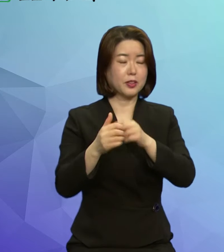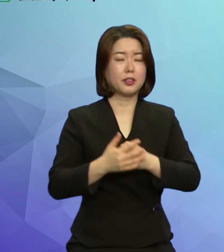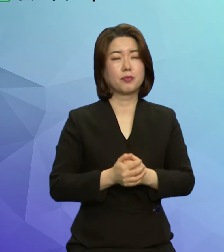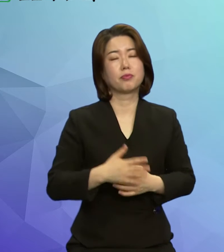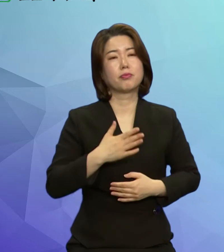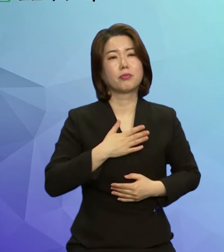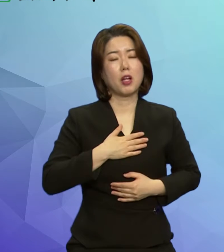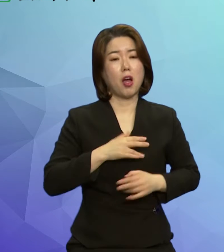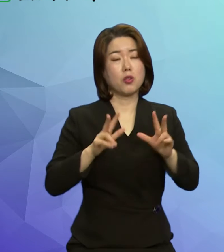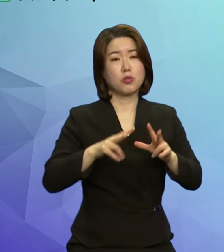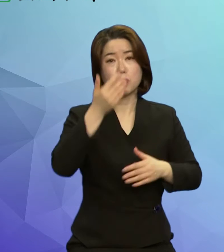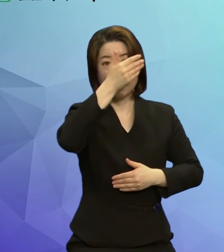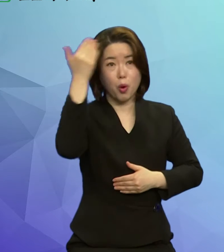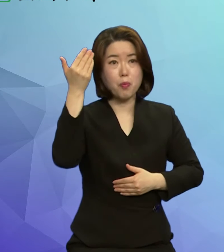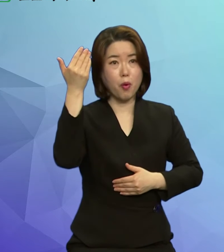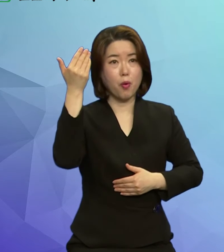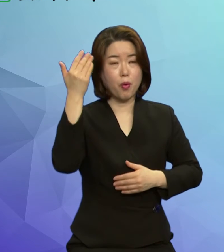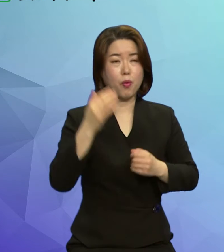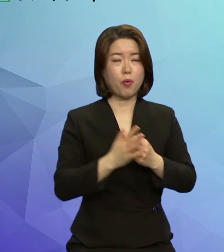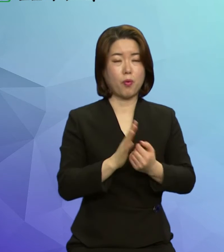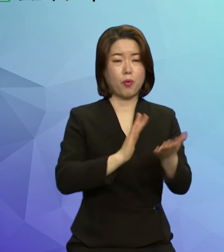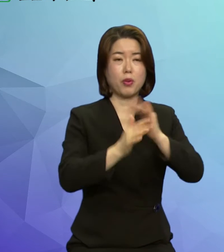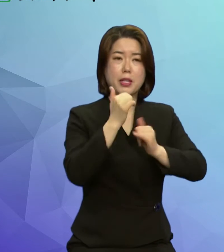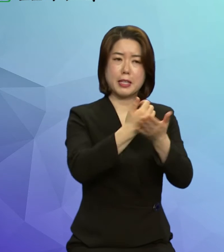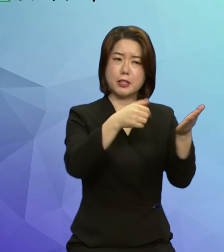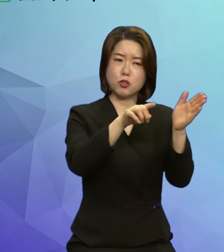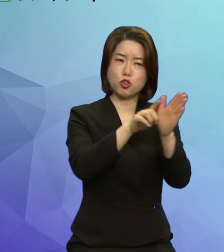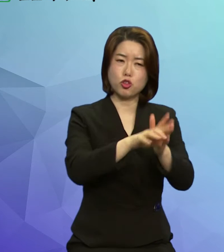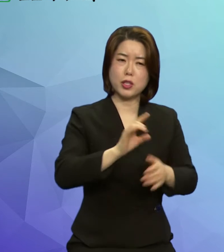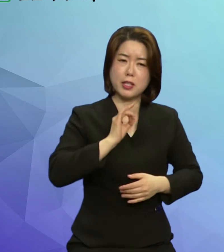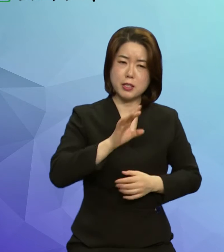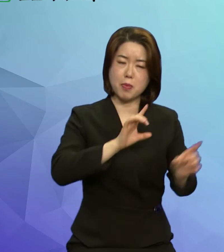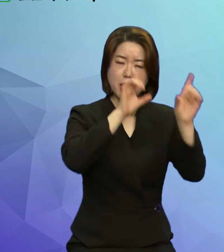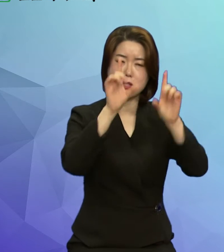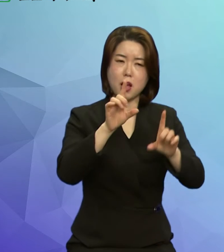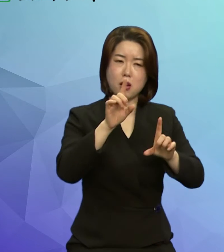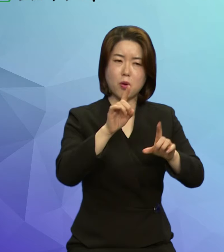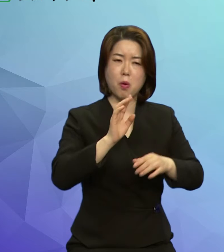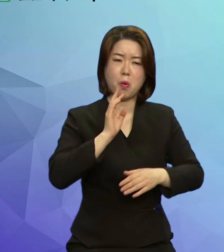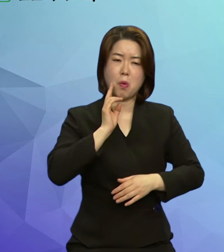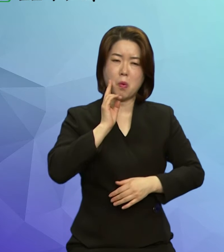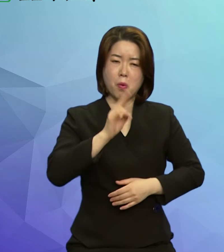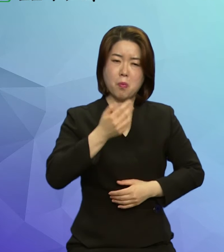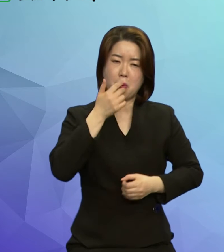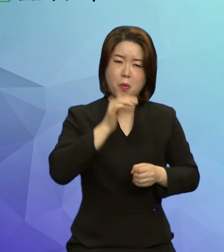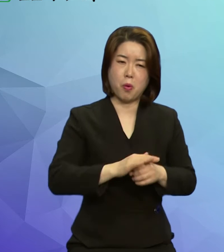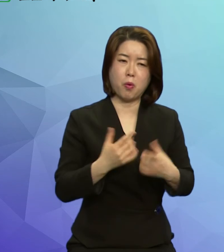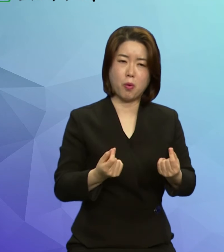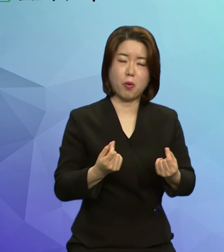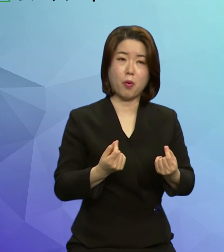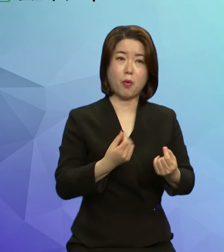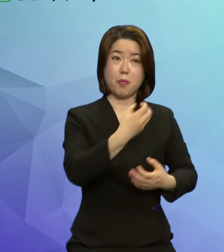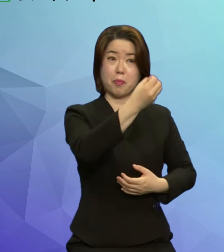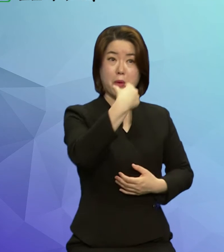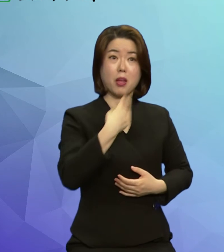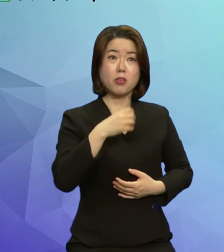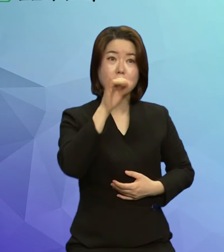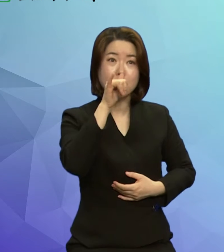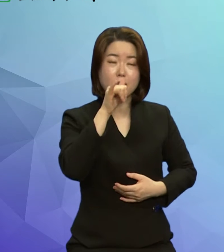나는 아직도 젊은데 예수님을 위해서만 사는 것은 너무 억울하잖아요. 그런 말을